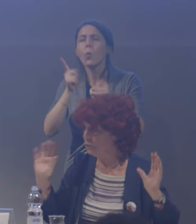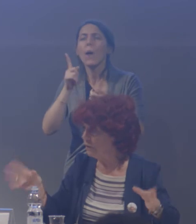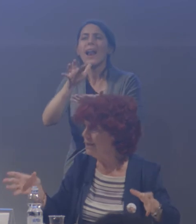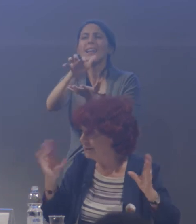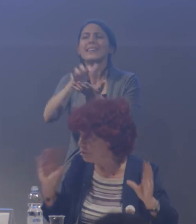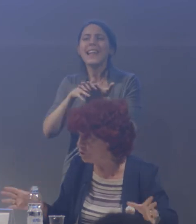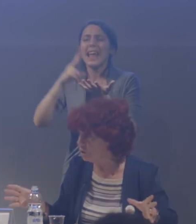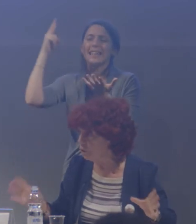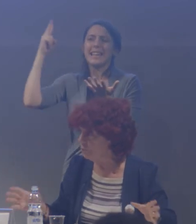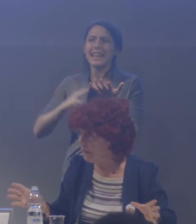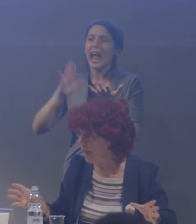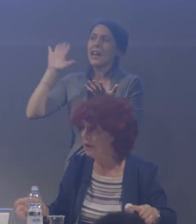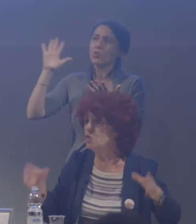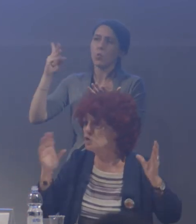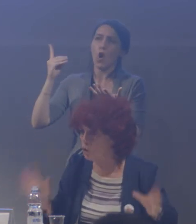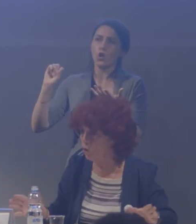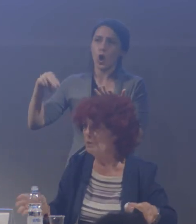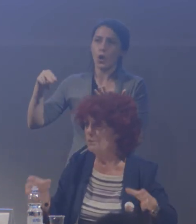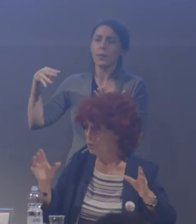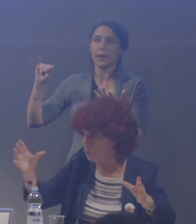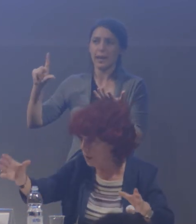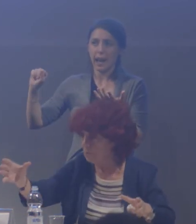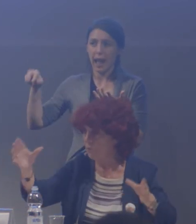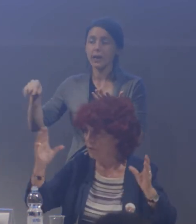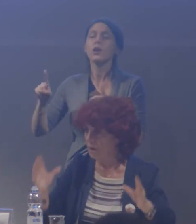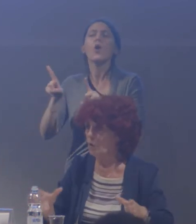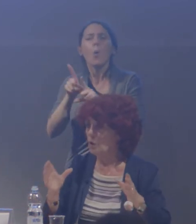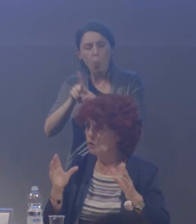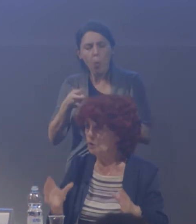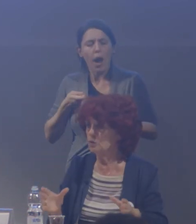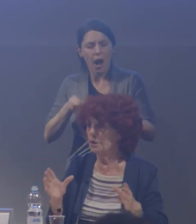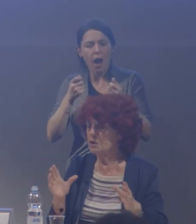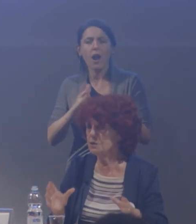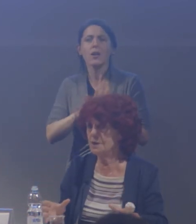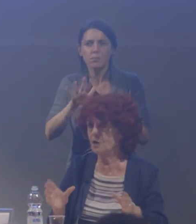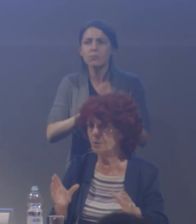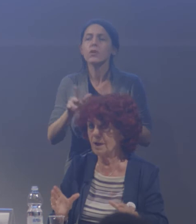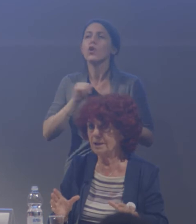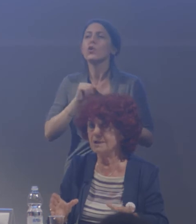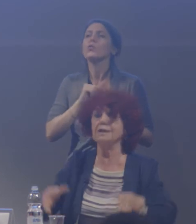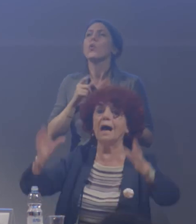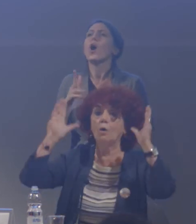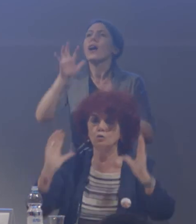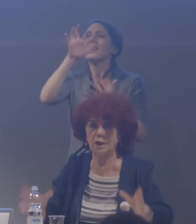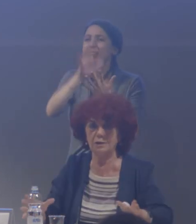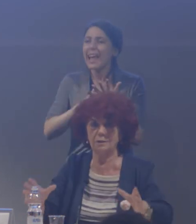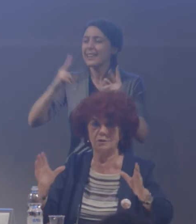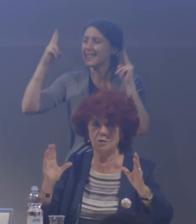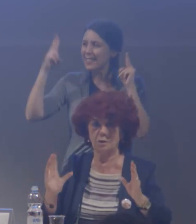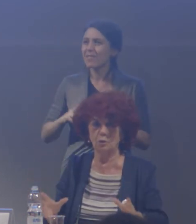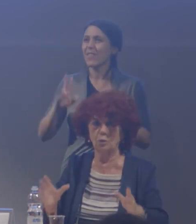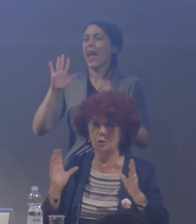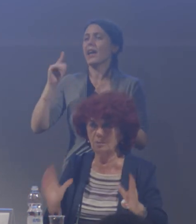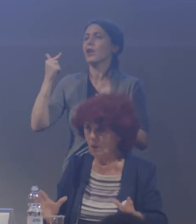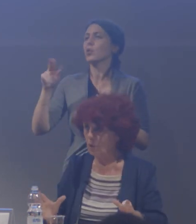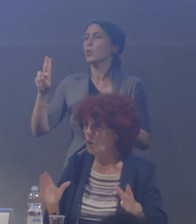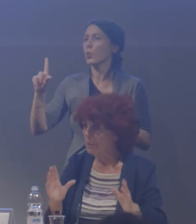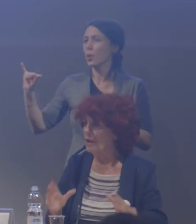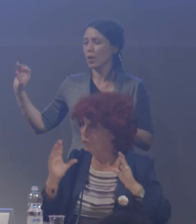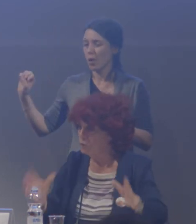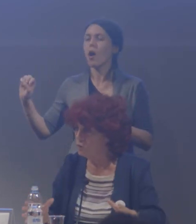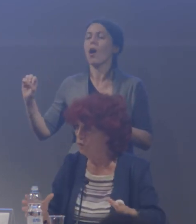testi autentici di Don Milani, così come produrremo e faremo tutto il necessario perché i testi autentici di Tullio De